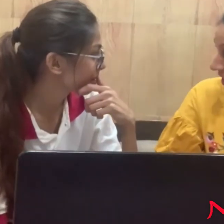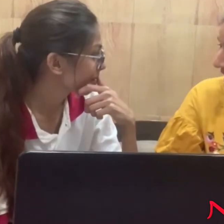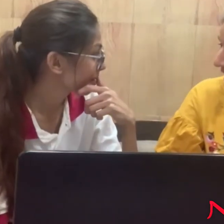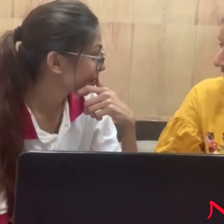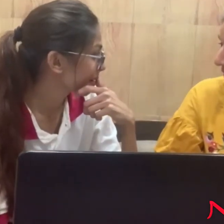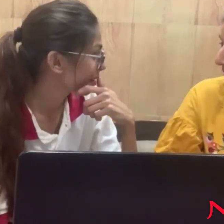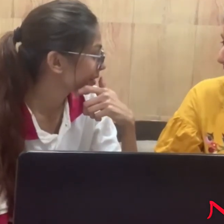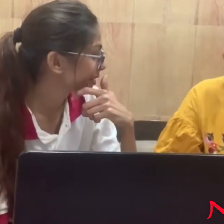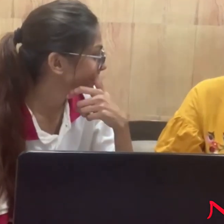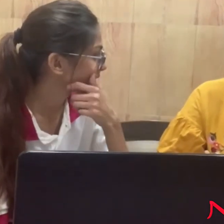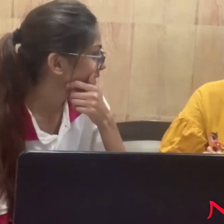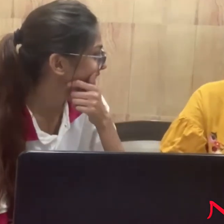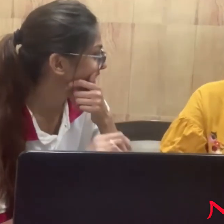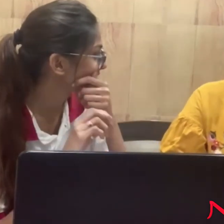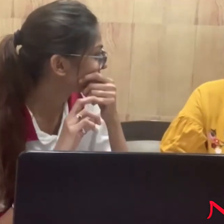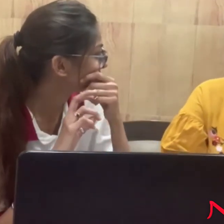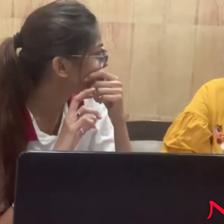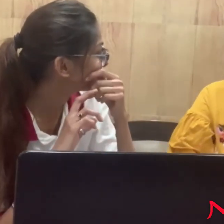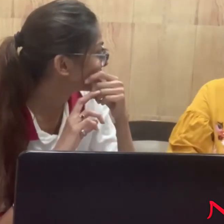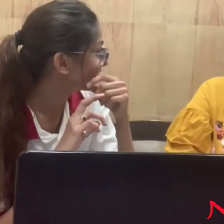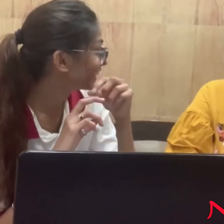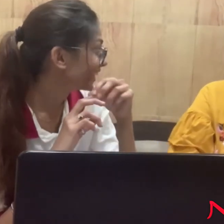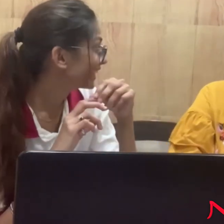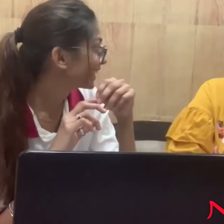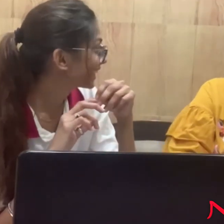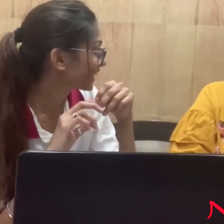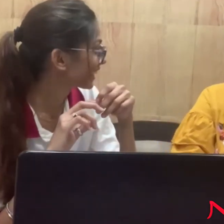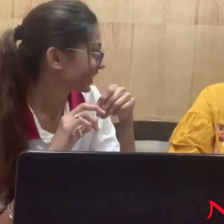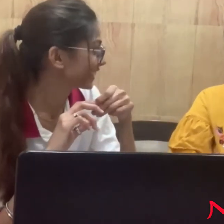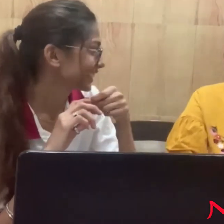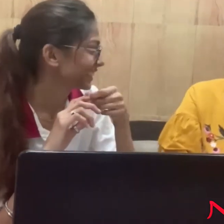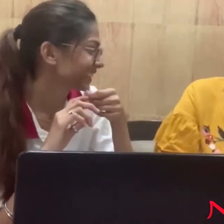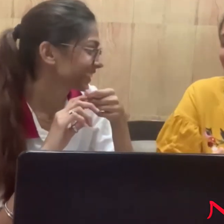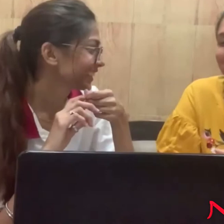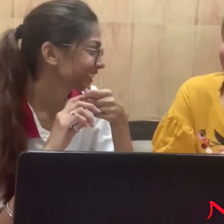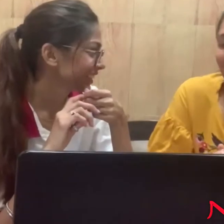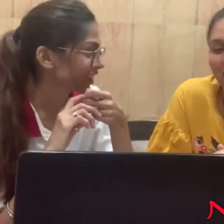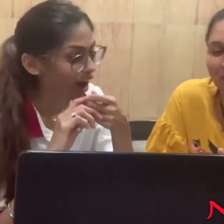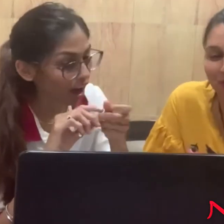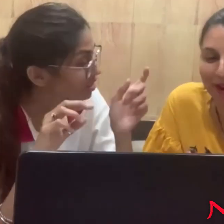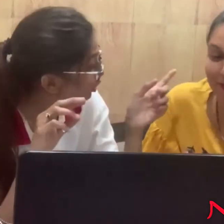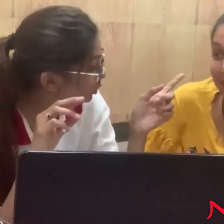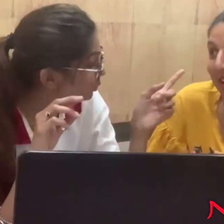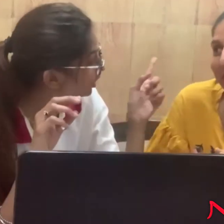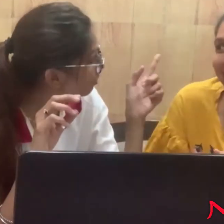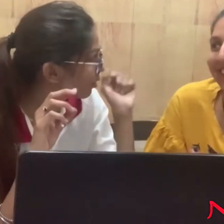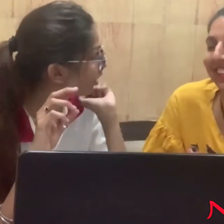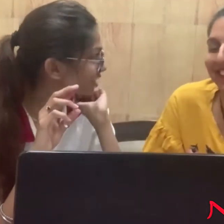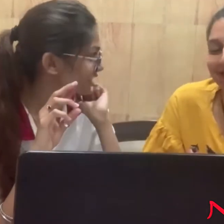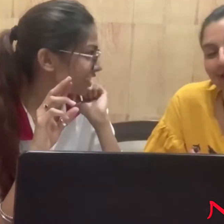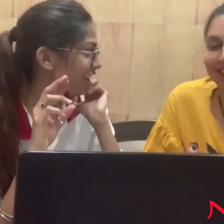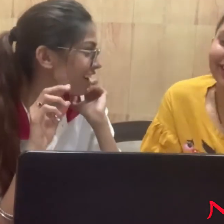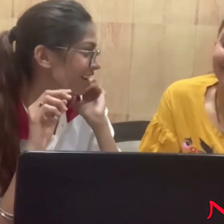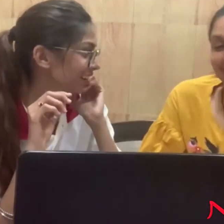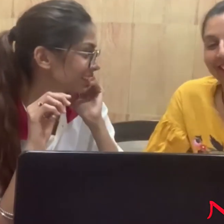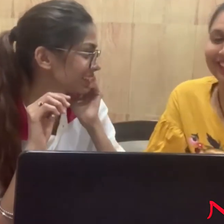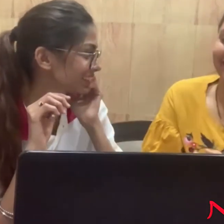डाला मम्मी को बोलूंगी कि बनाने के लिए मेरे घर पे भी आओ मैं भी बनाऊंगी बहुत अच्छा था ठीक है